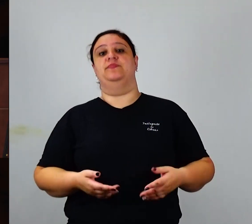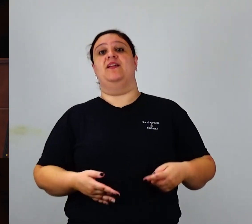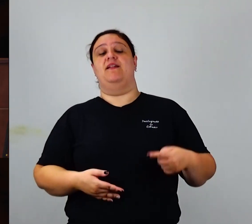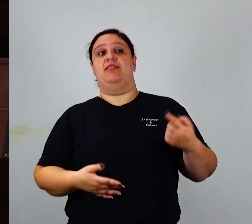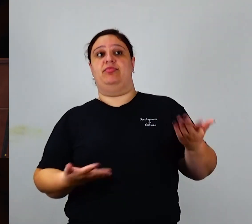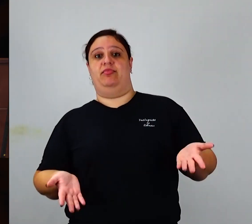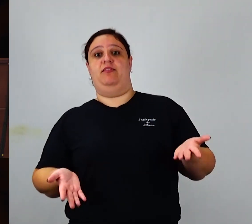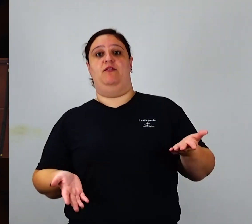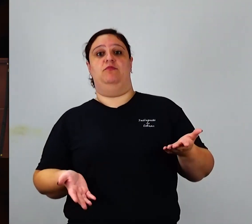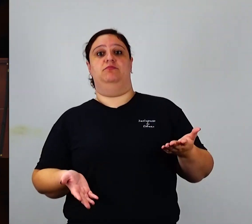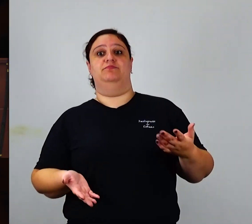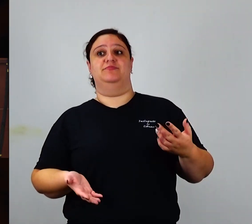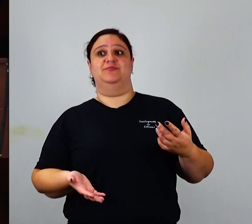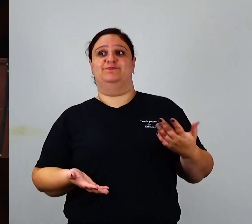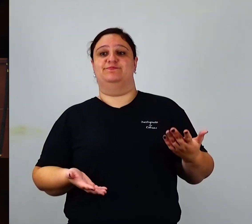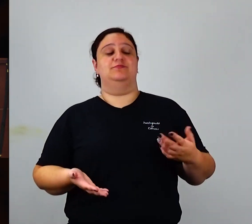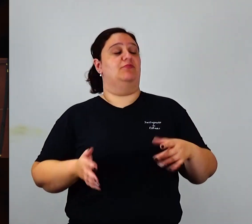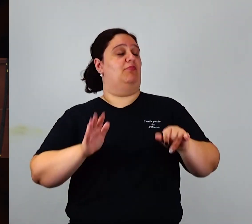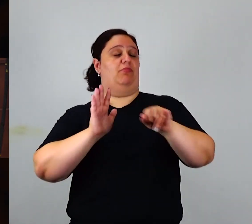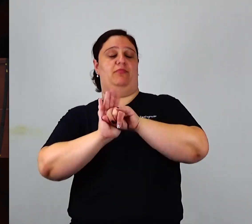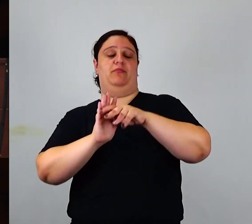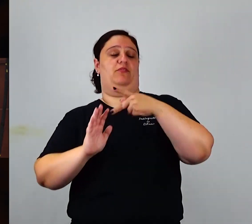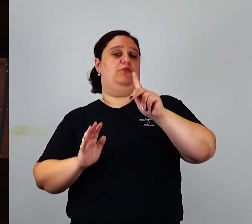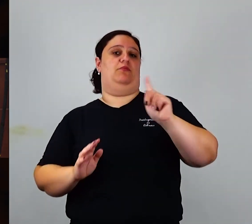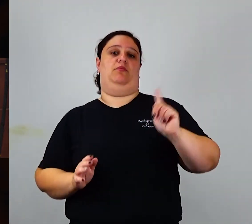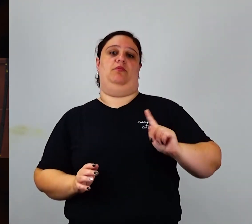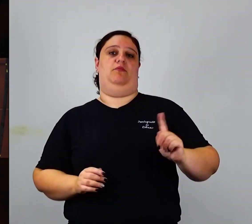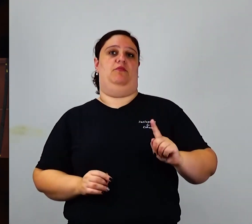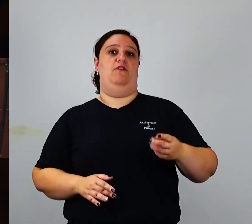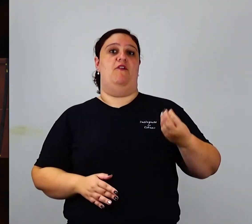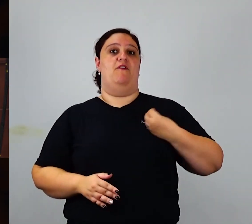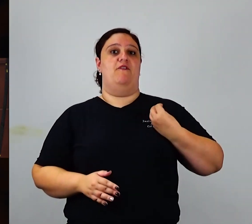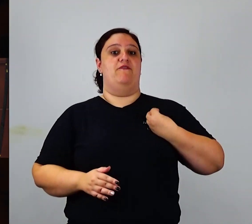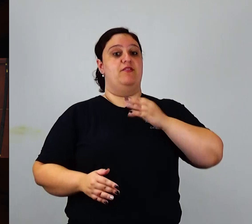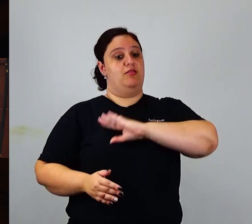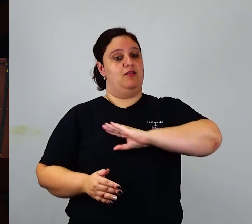vem? Essa não é a sua identidade.